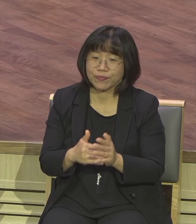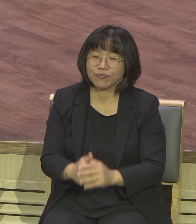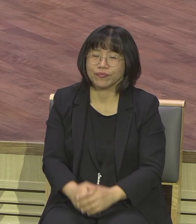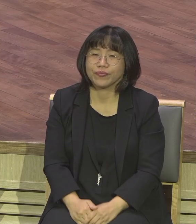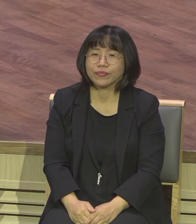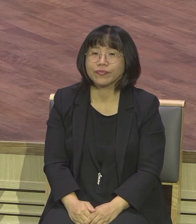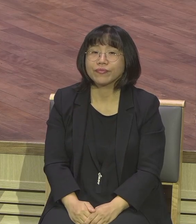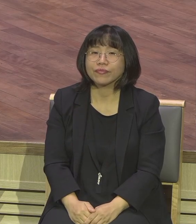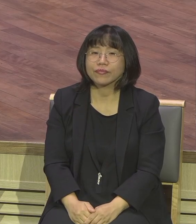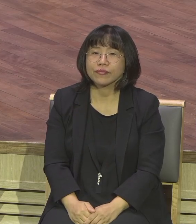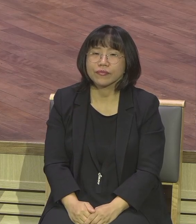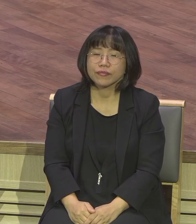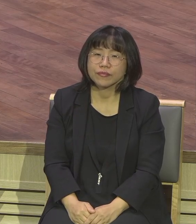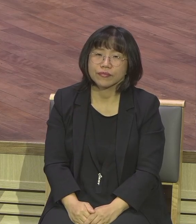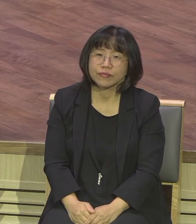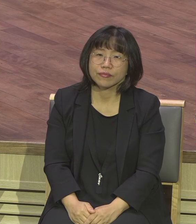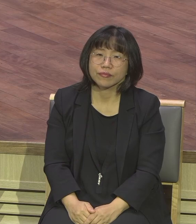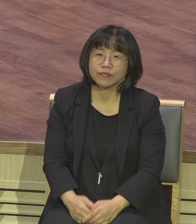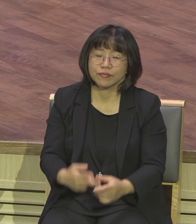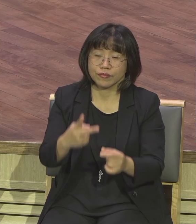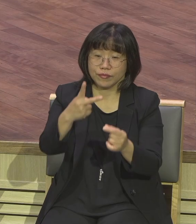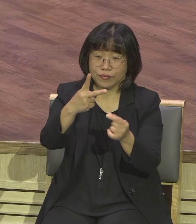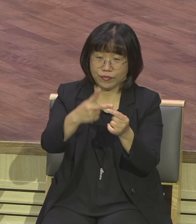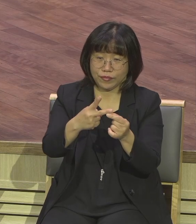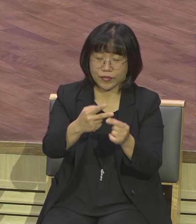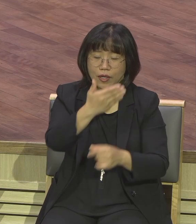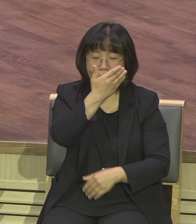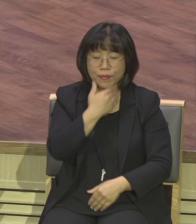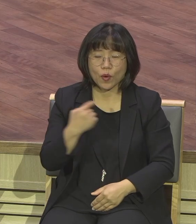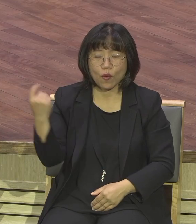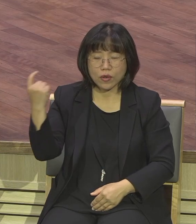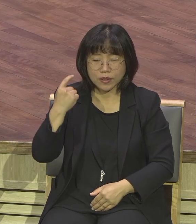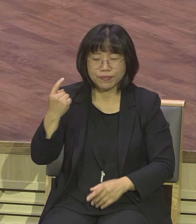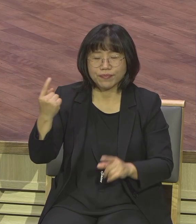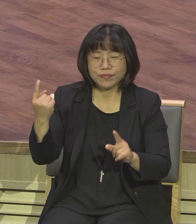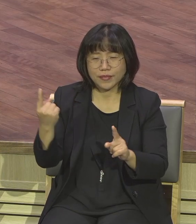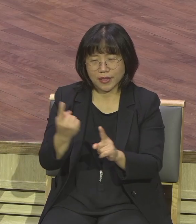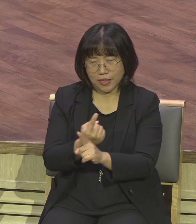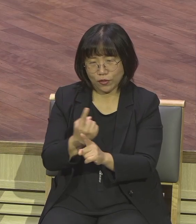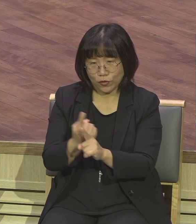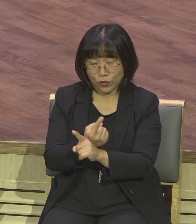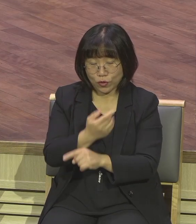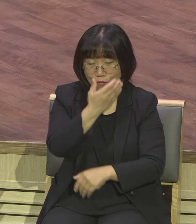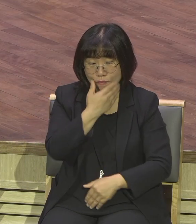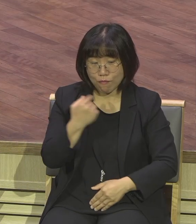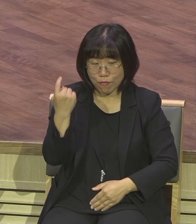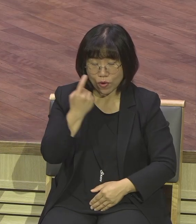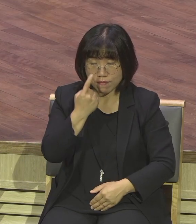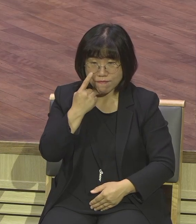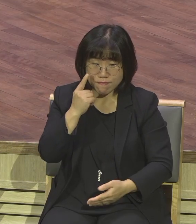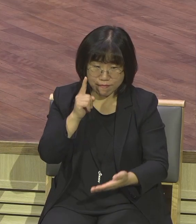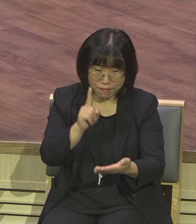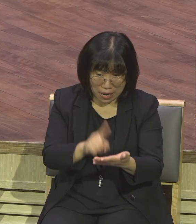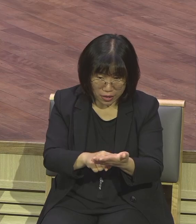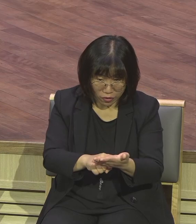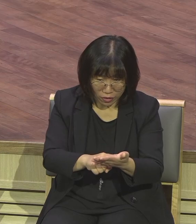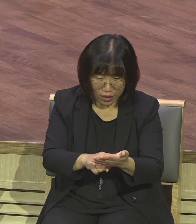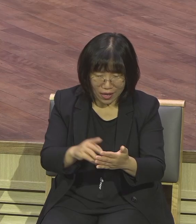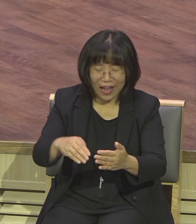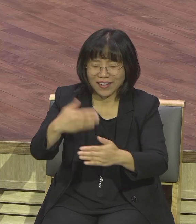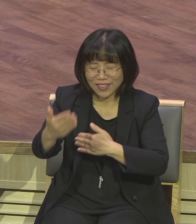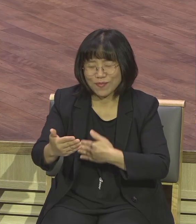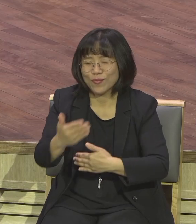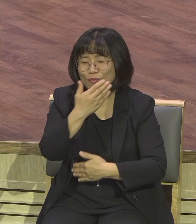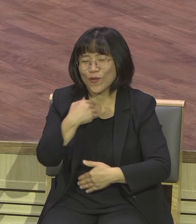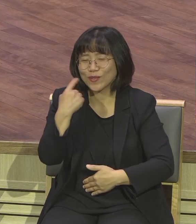자, 두 번째로 복음 체험입니다. 복음을 발견했으면 복음을 체험해야 돼.